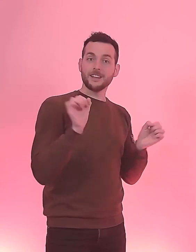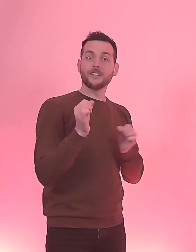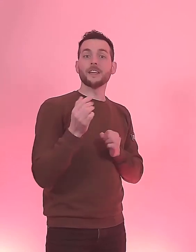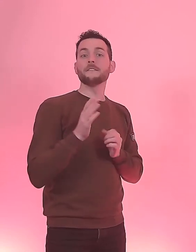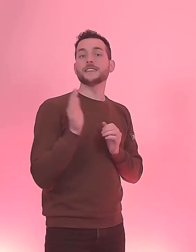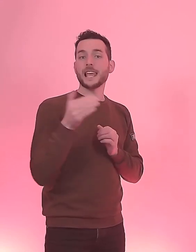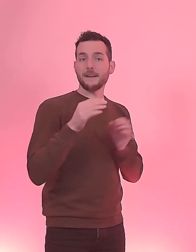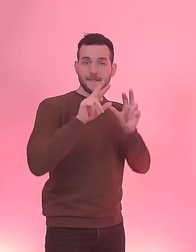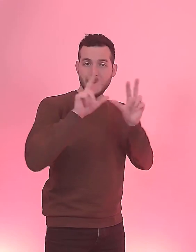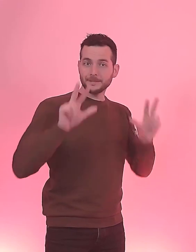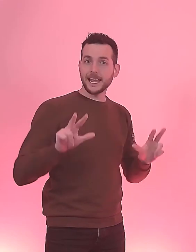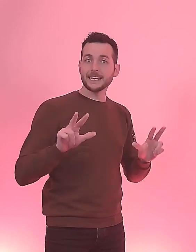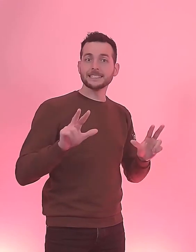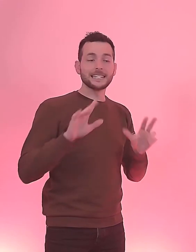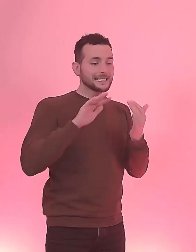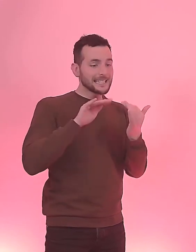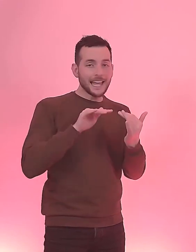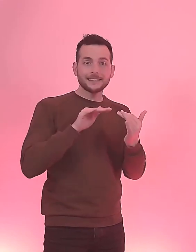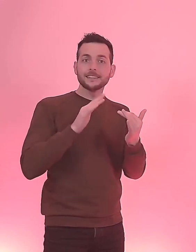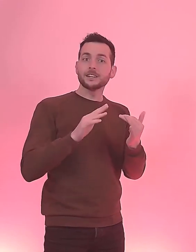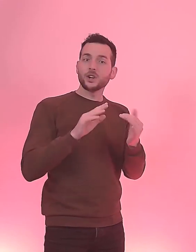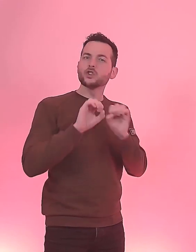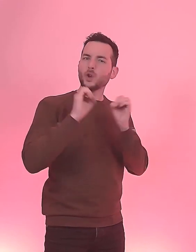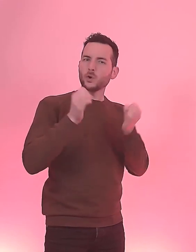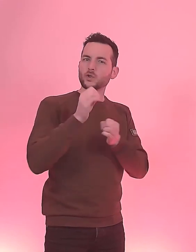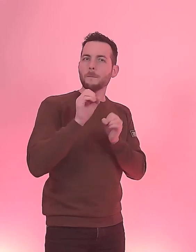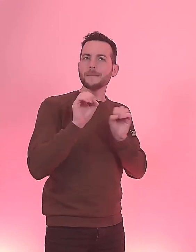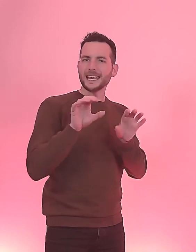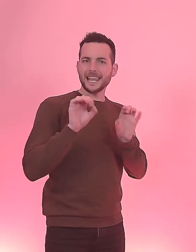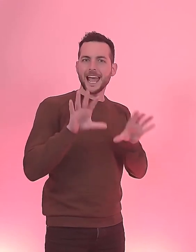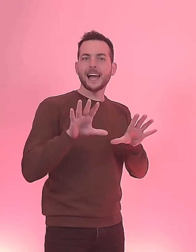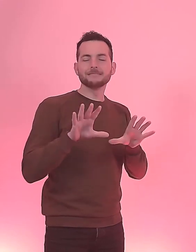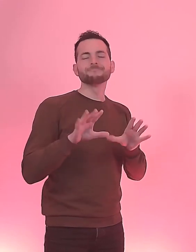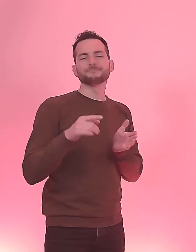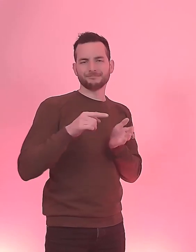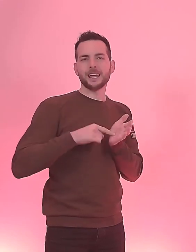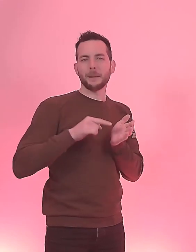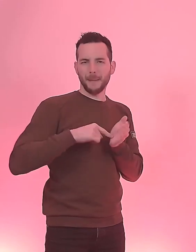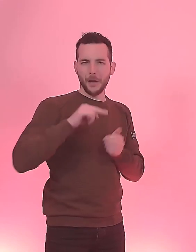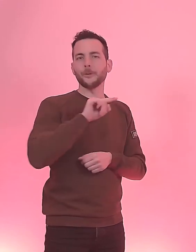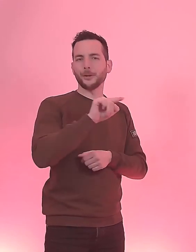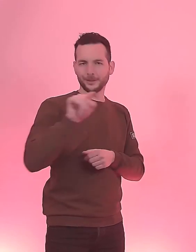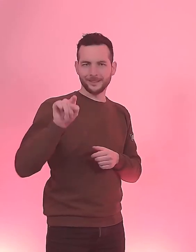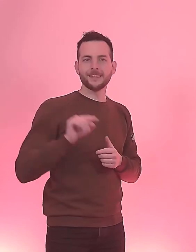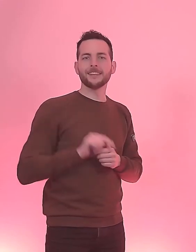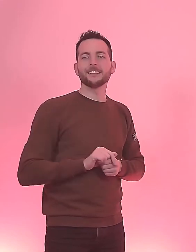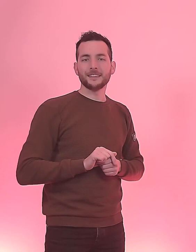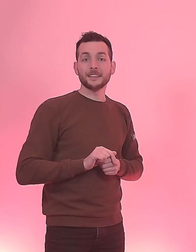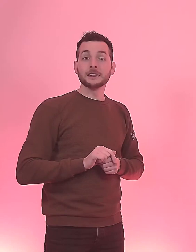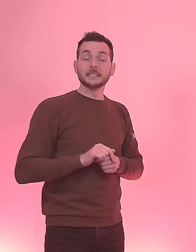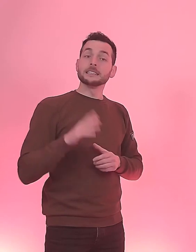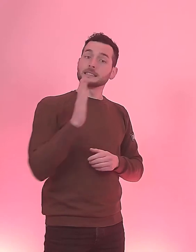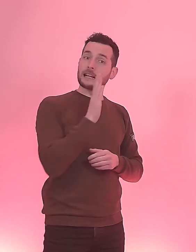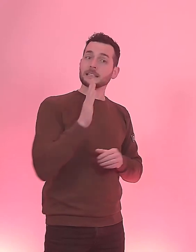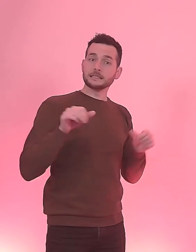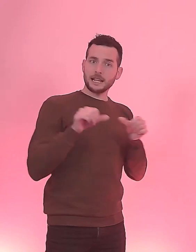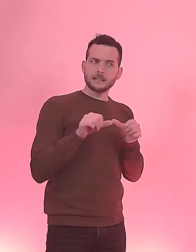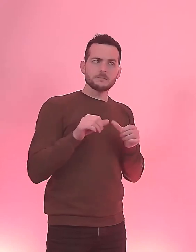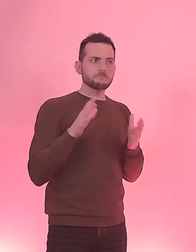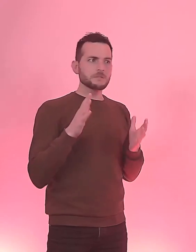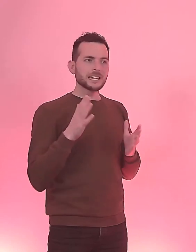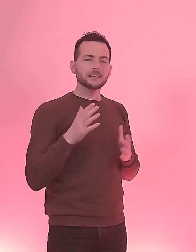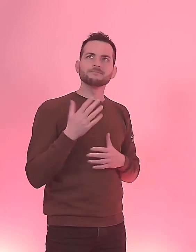de website via de chat via de socials en maak daar gebruik van het kan zijn dat je gedurende de dienst merk van hey ik